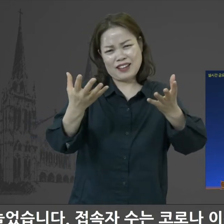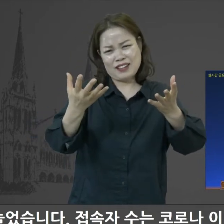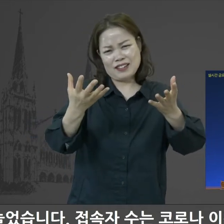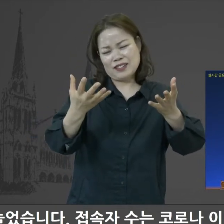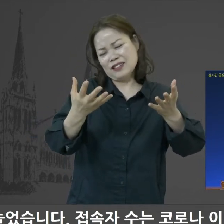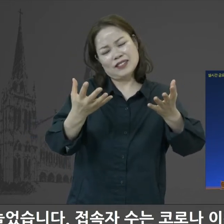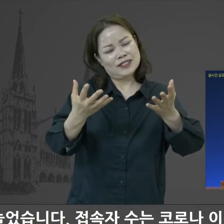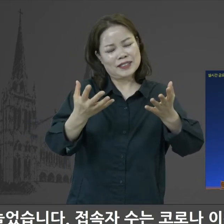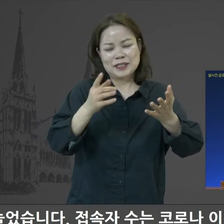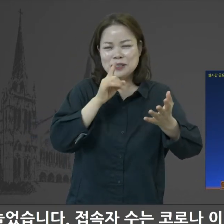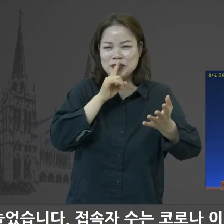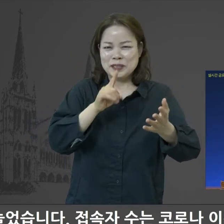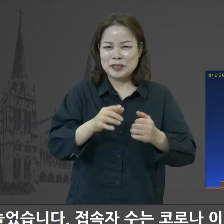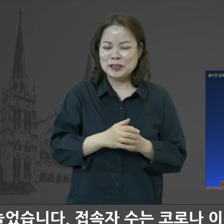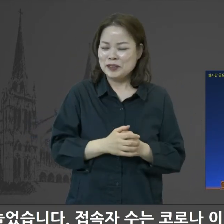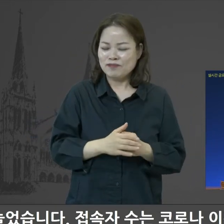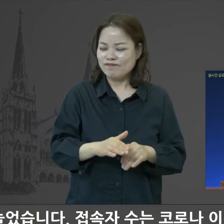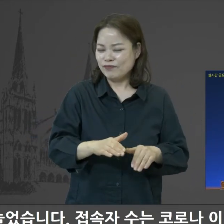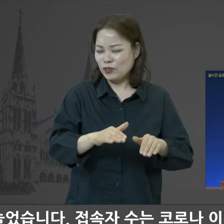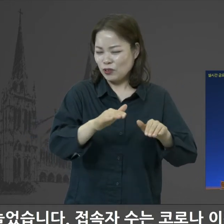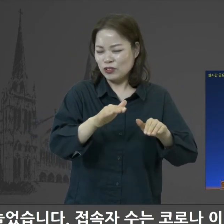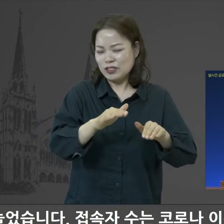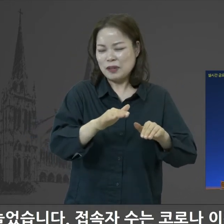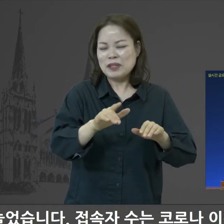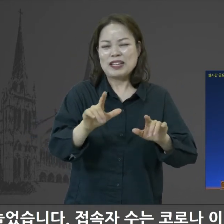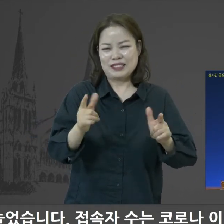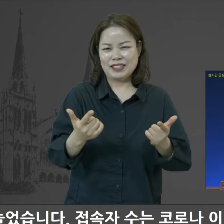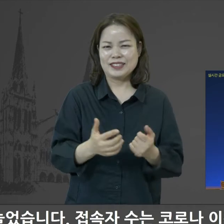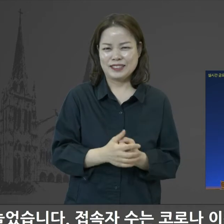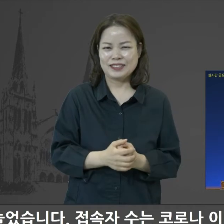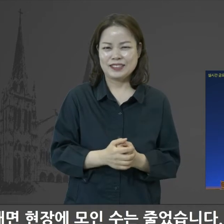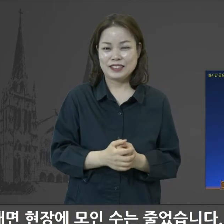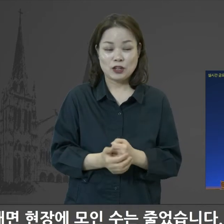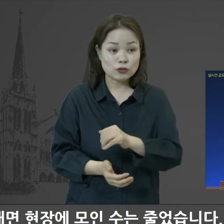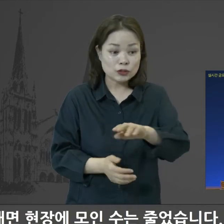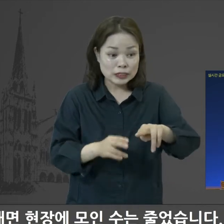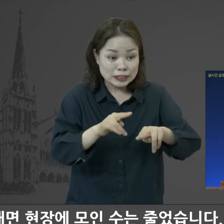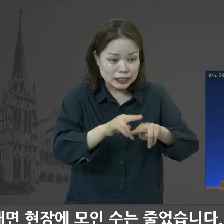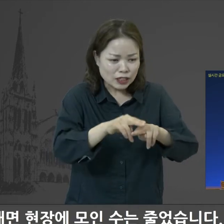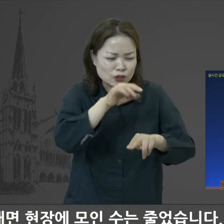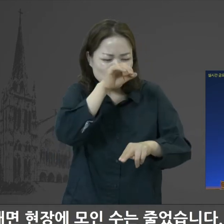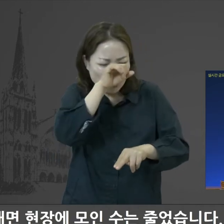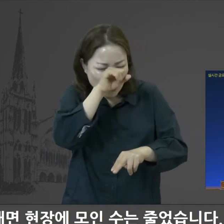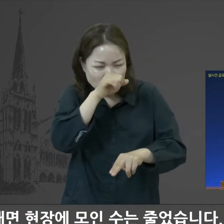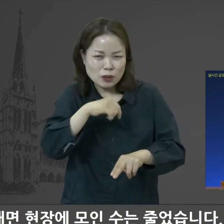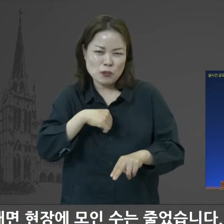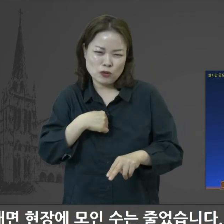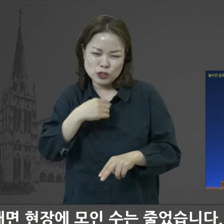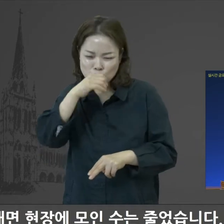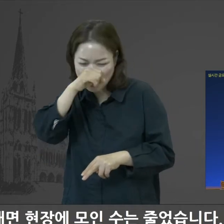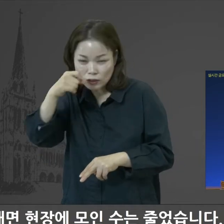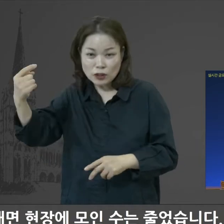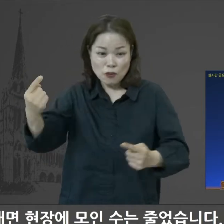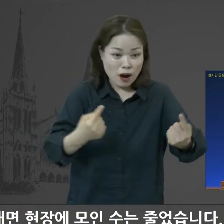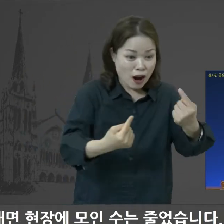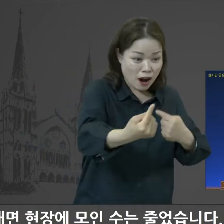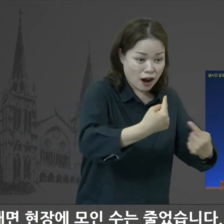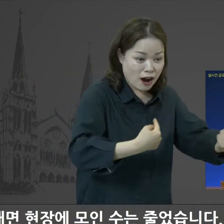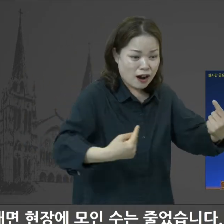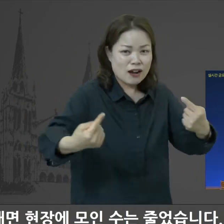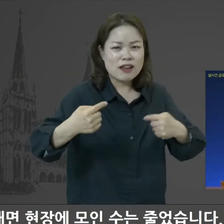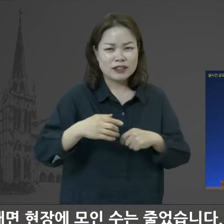이렇게 해서는 우리 성숙한 우리들에게 아니 될 것 같습니다. 우리가 이 자리가 좋아서 나와야 되는데, 물론